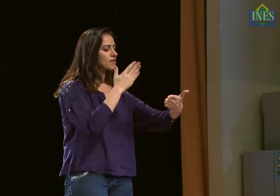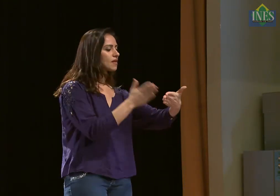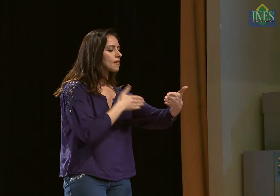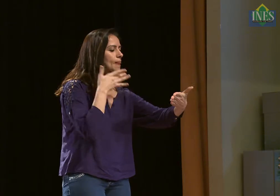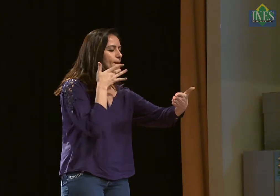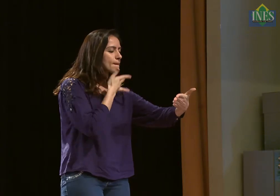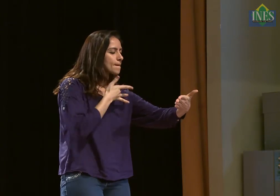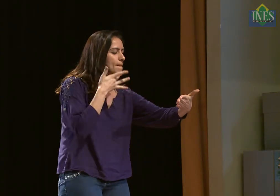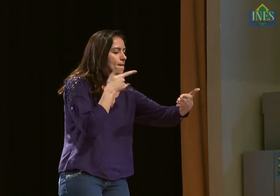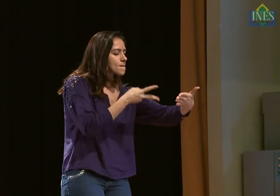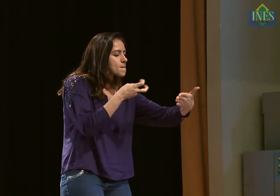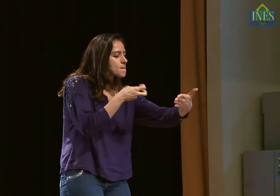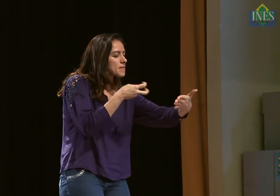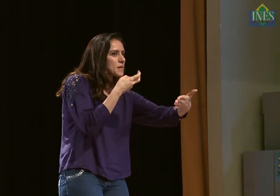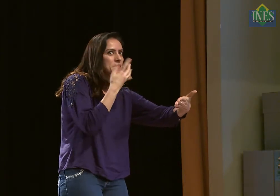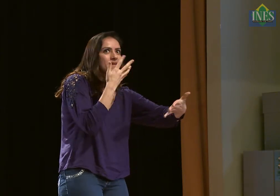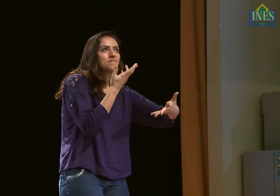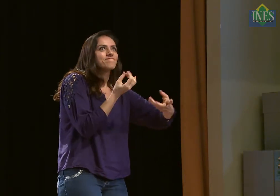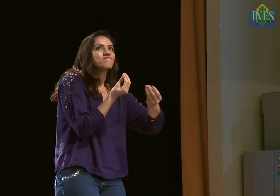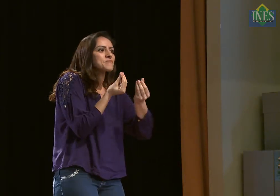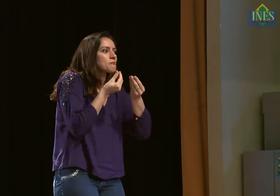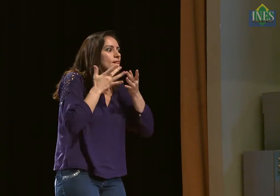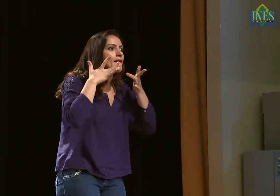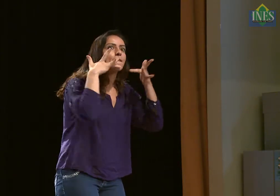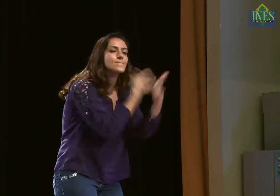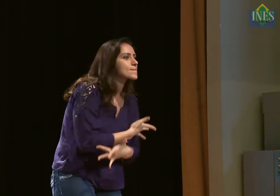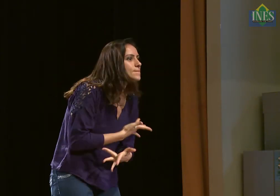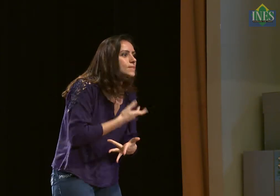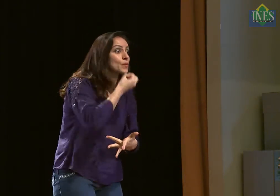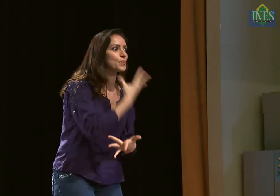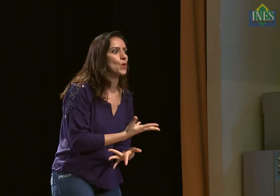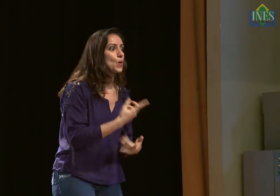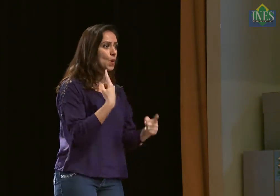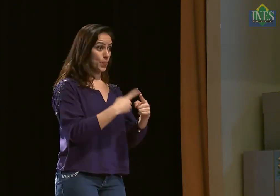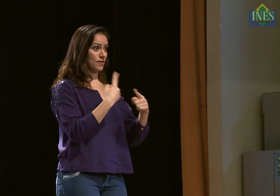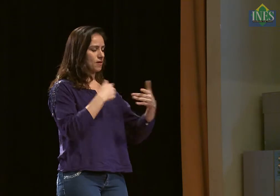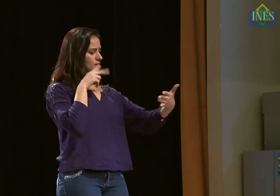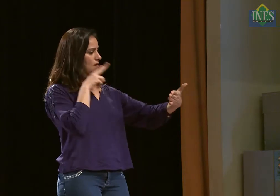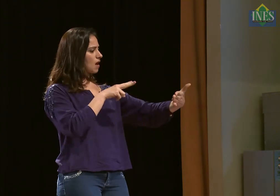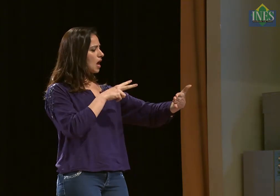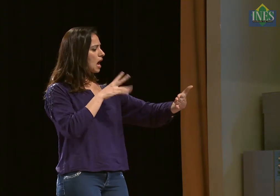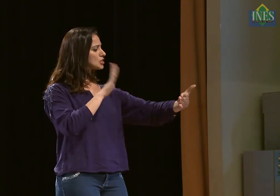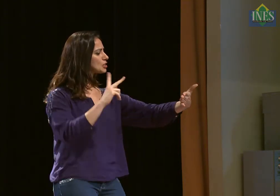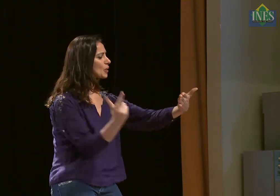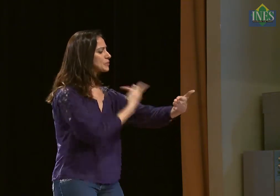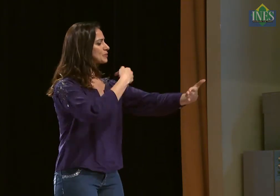E eu folhei bastante esse livro, e realmente eu me deliciei com as coisas que esse livro passava, e foi uma informação muito boa, e para mim foi muito bom,